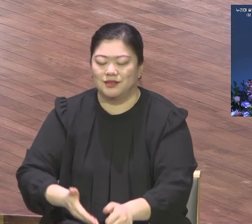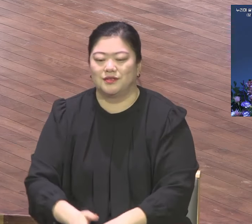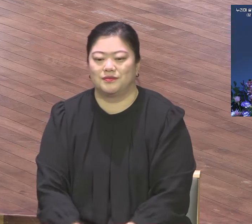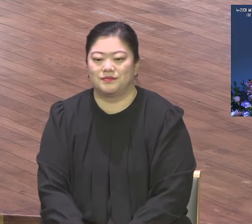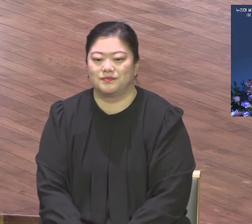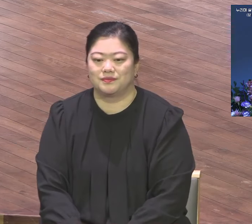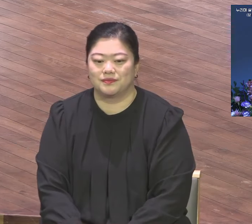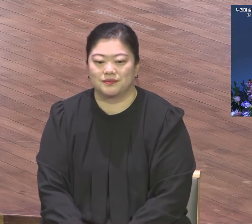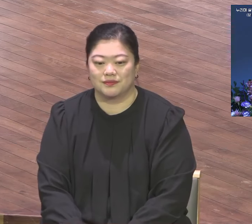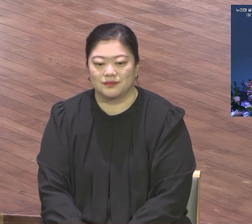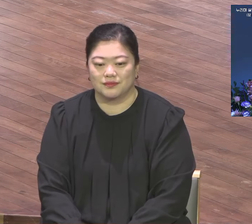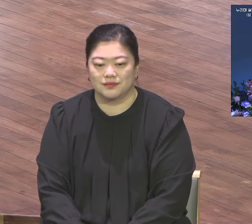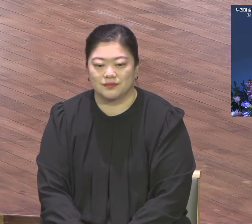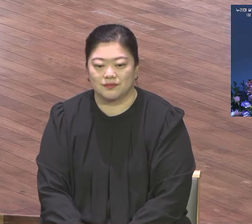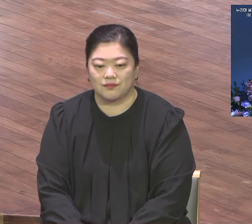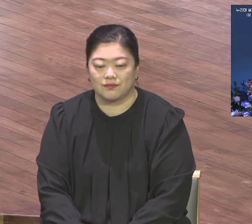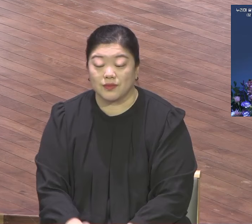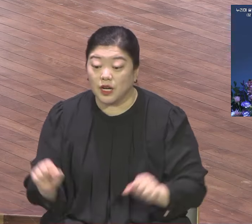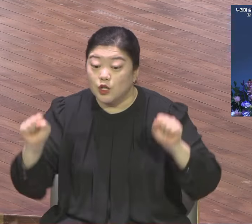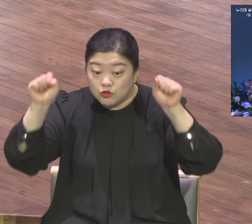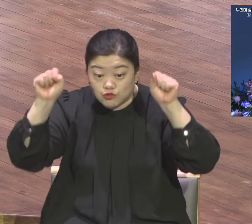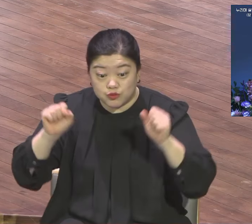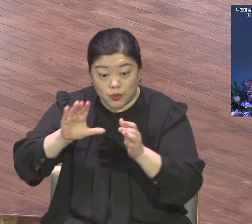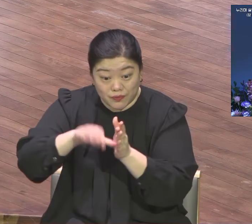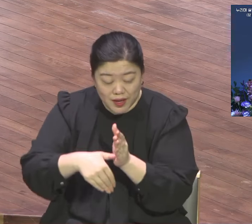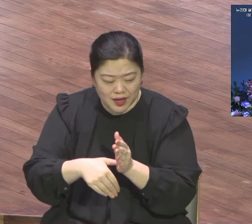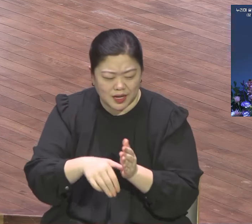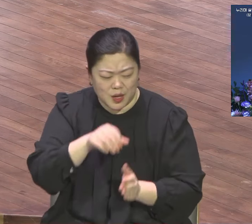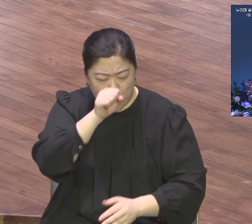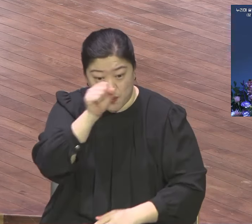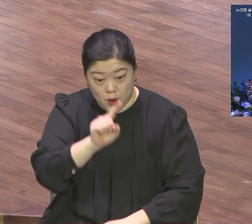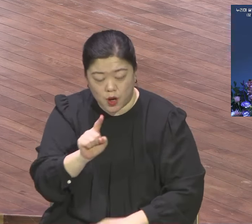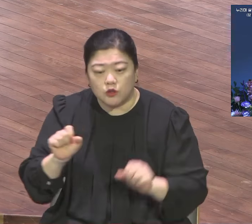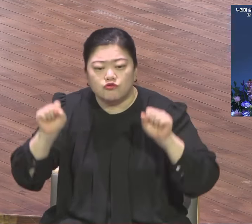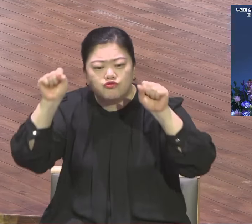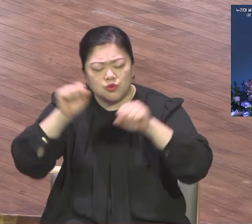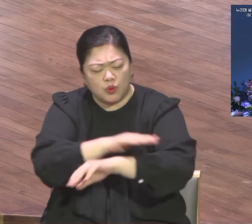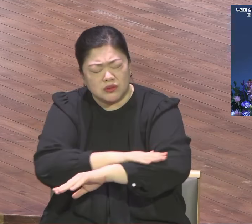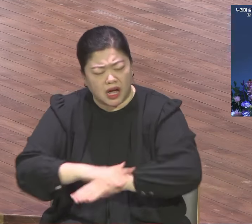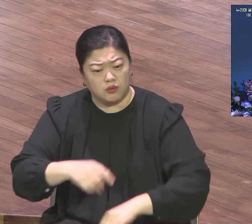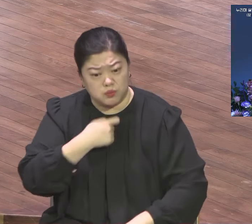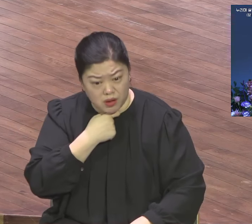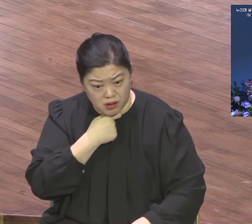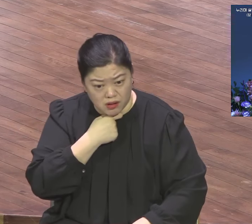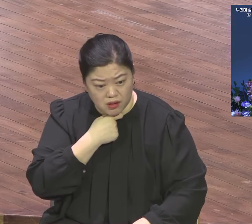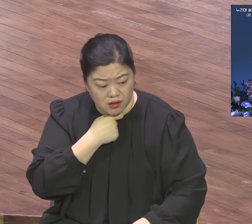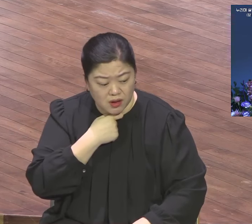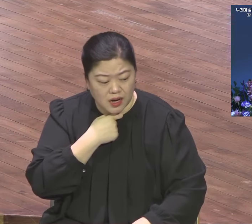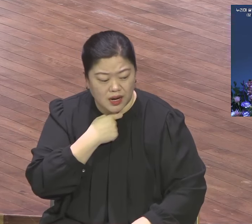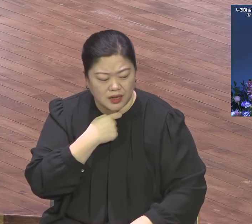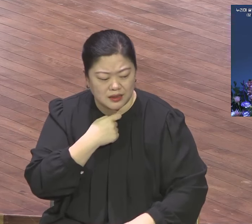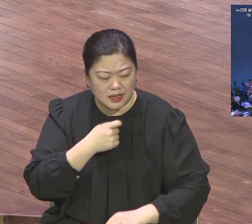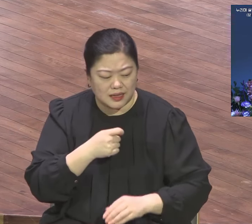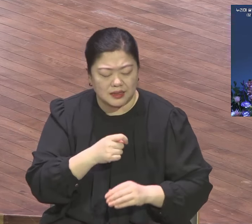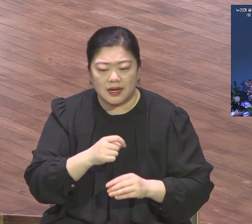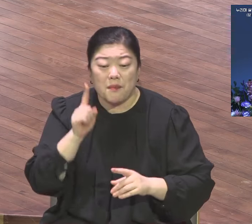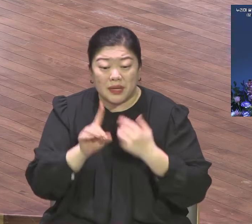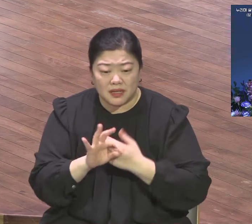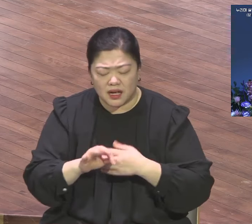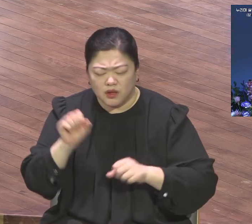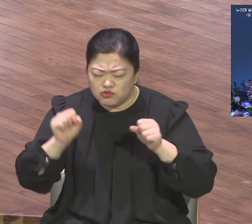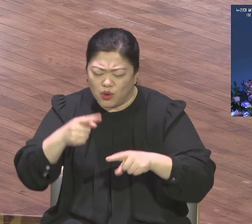운동을 하면서요 잘할 수 있는 특징이 뭐냐 운동을 잘할 수 있는 특징 뭐 하다가 막 다쳤다 그 왜